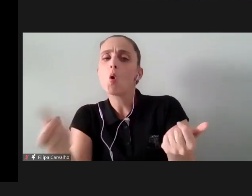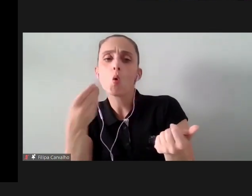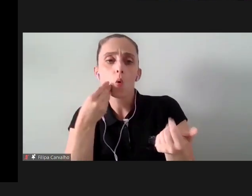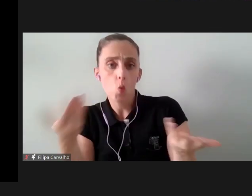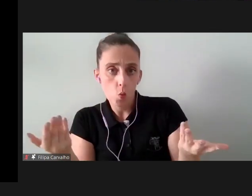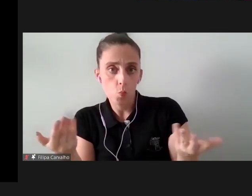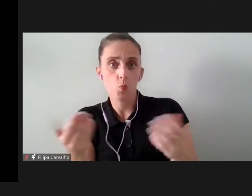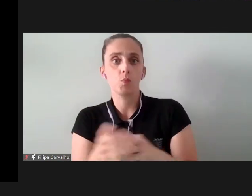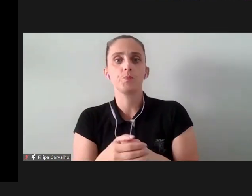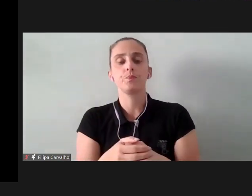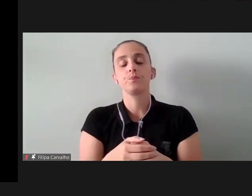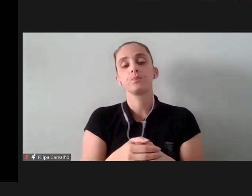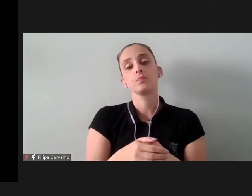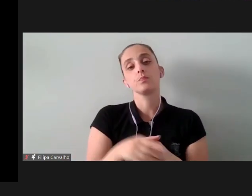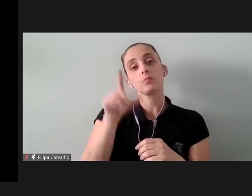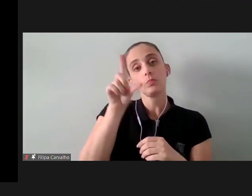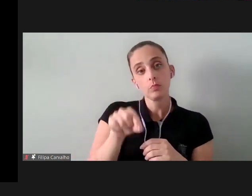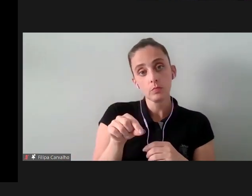outro desdobramento